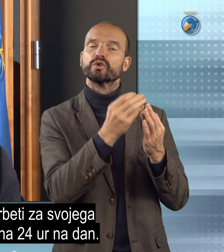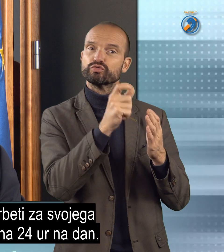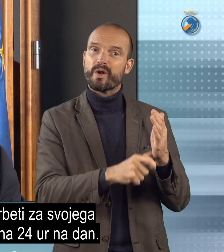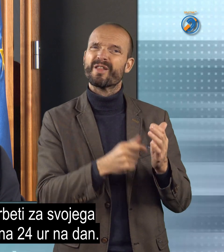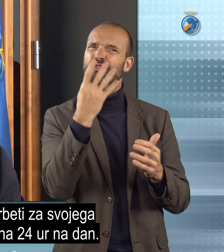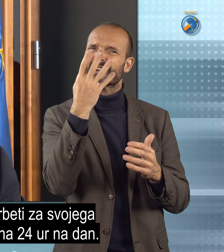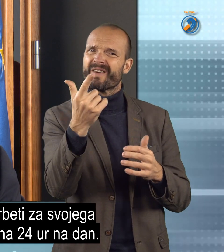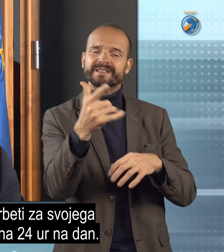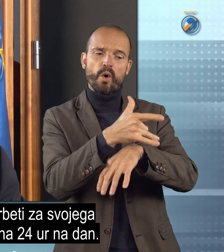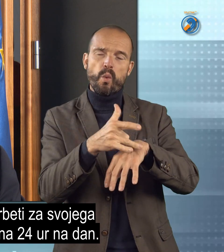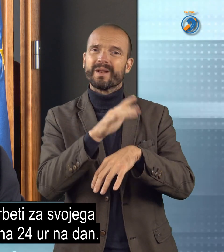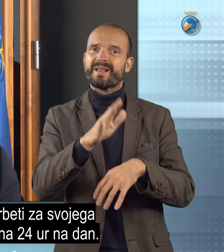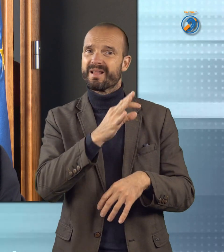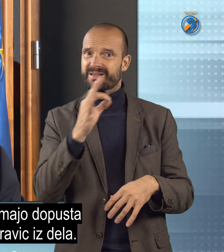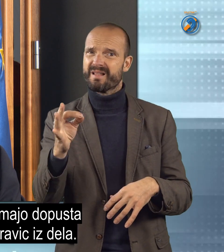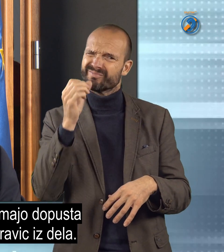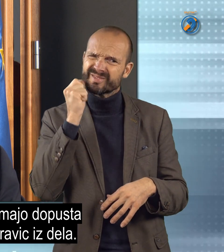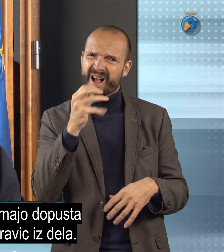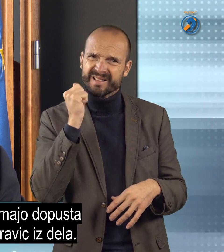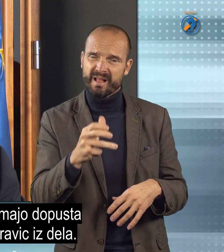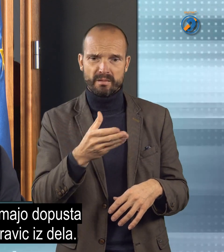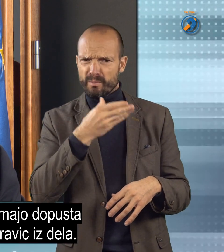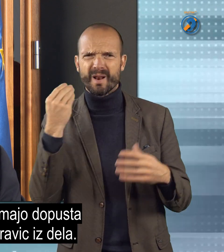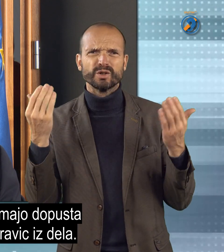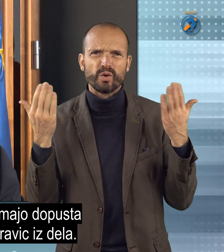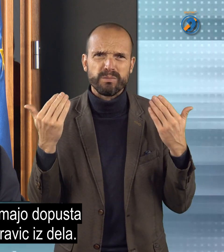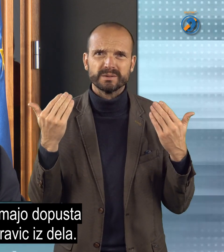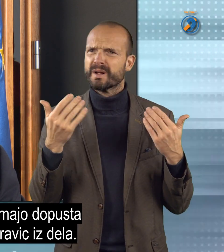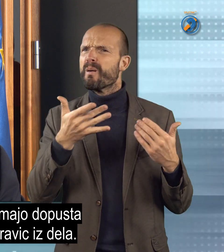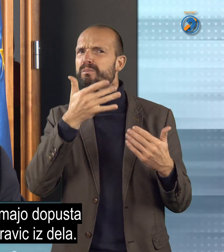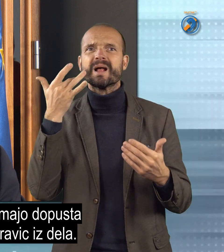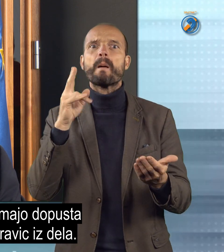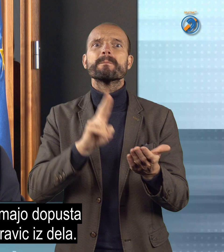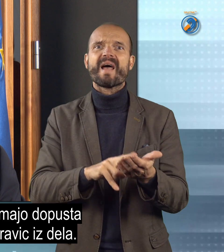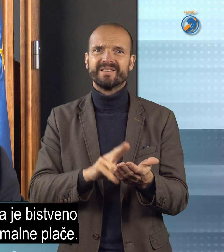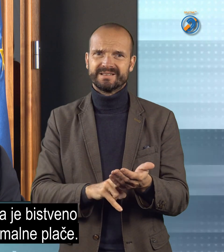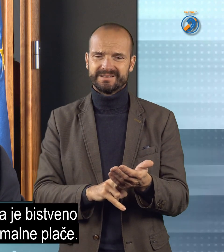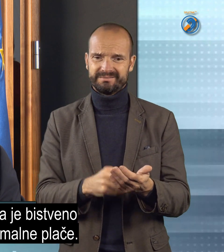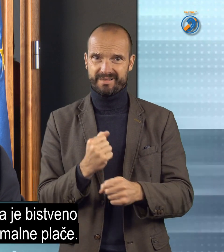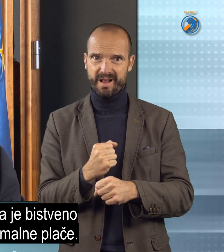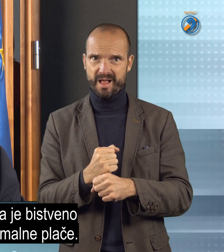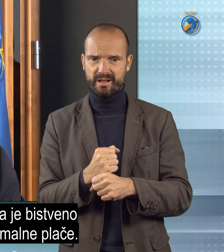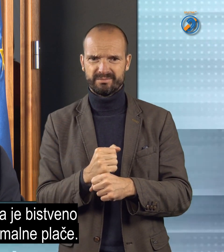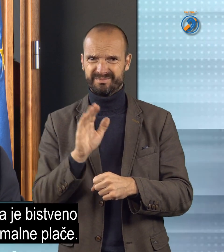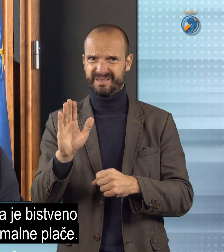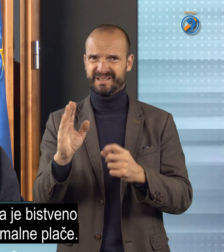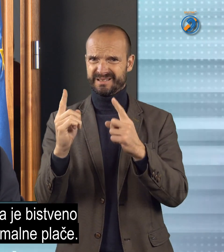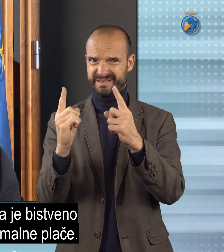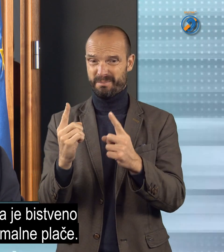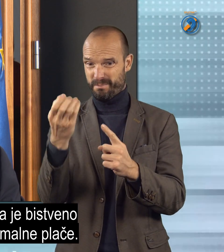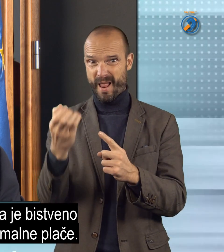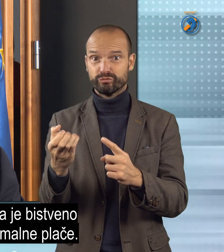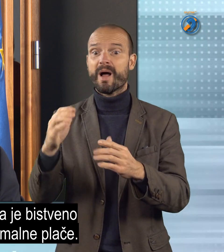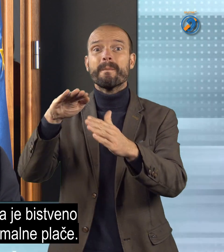člana 24 ur na dan, vsak dan, nimajo dopusta, nimajo nobenih pravic iz dela, njihova plača je bistveno nižja